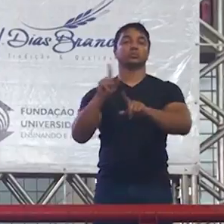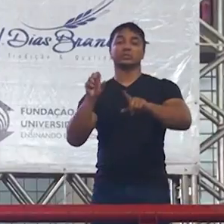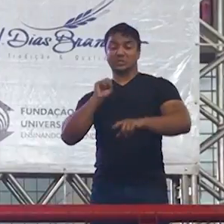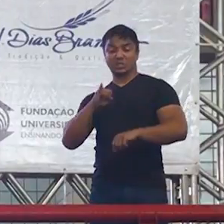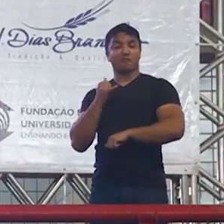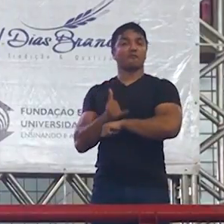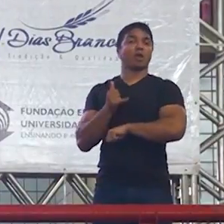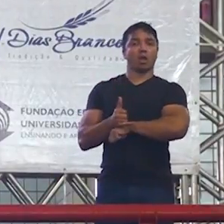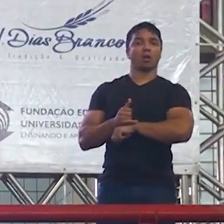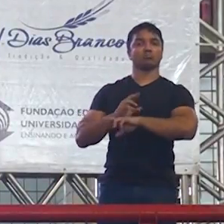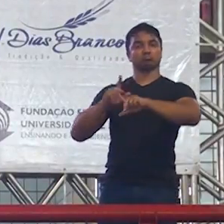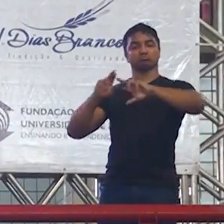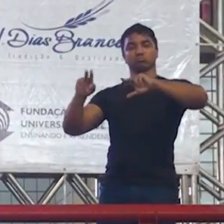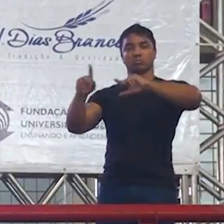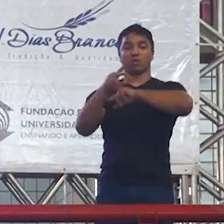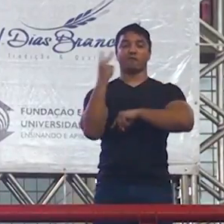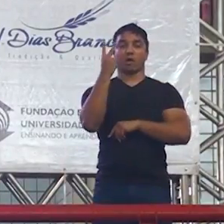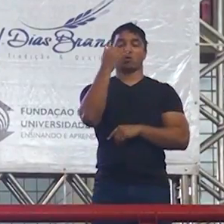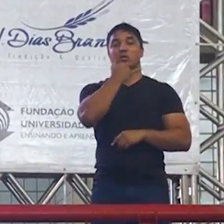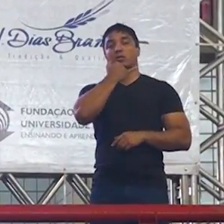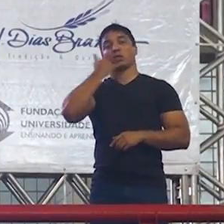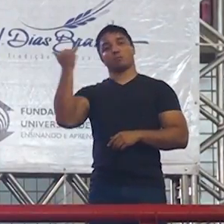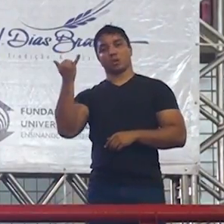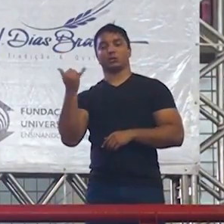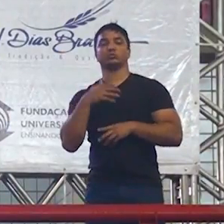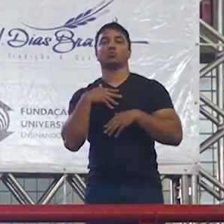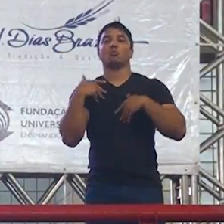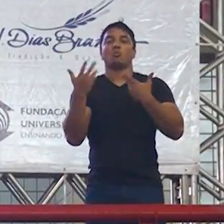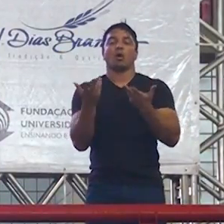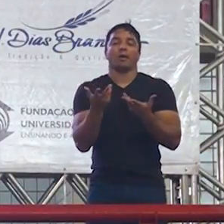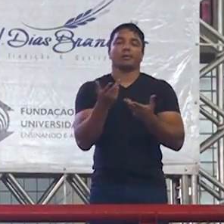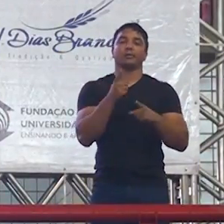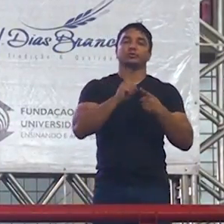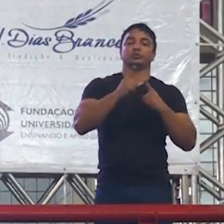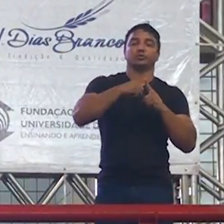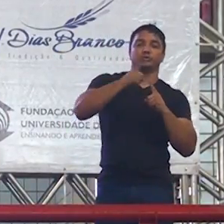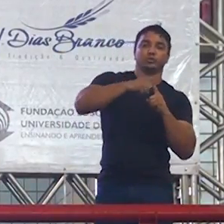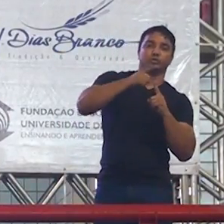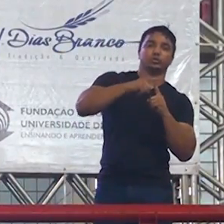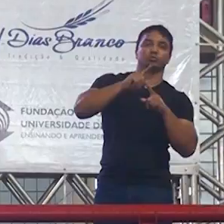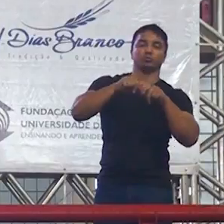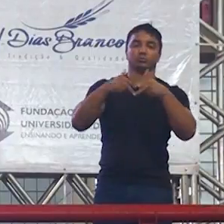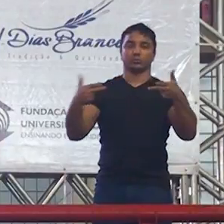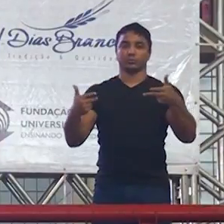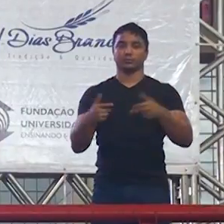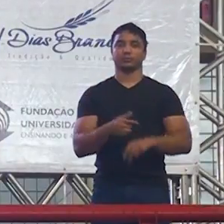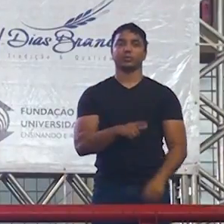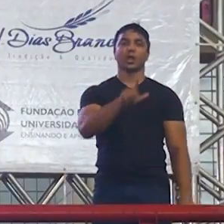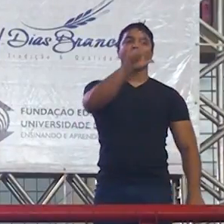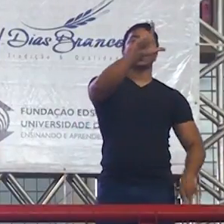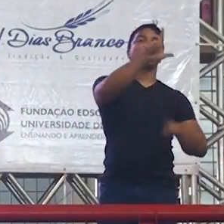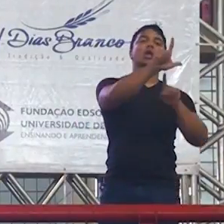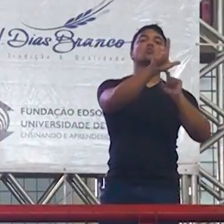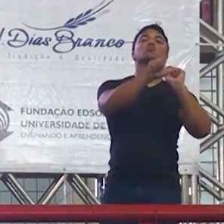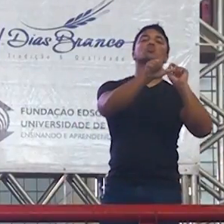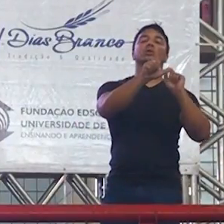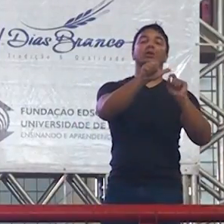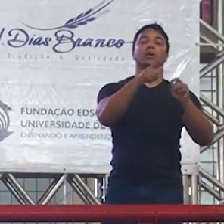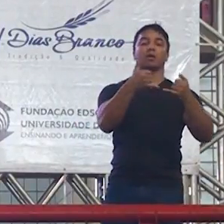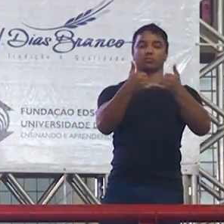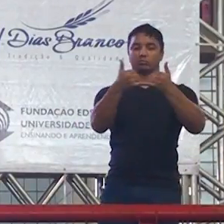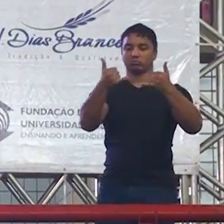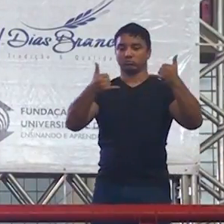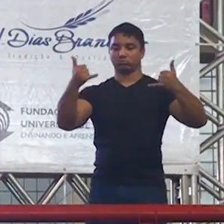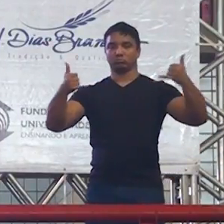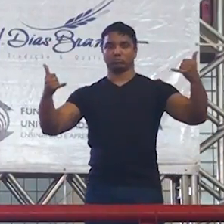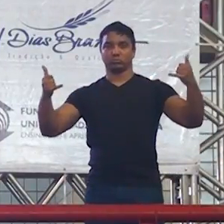ferro, outro valor numérico. Então, a resistência depende do material. Ok. O que é L? É o comprimento do fio.